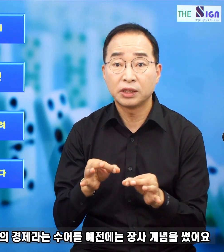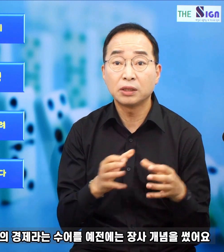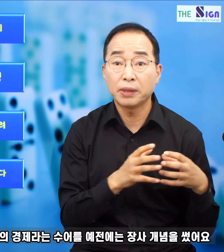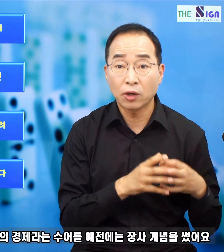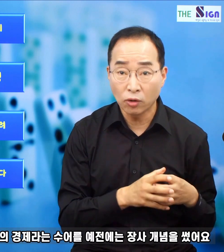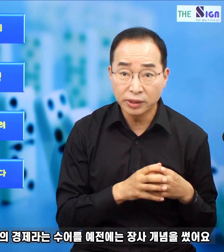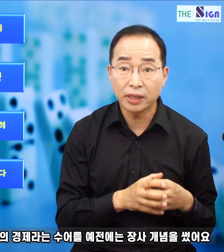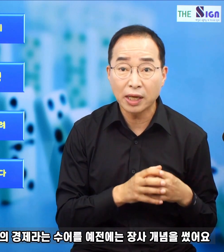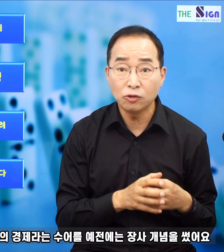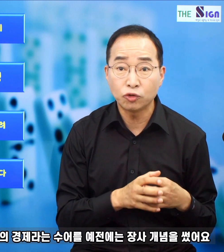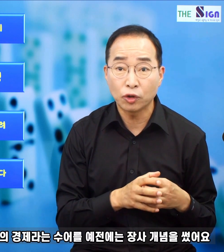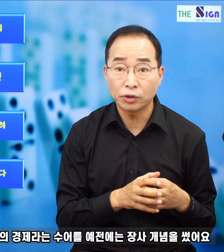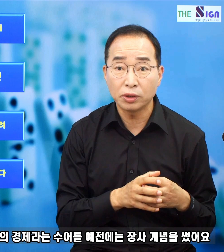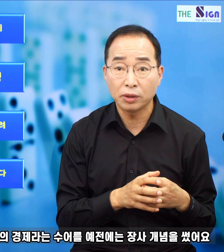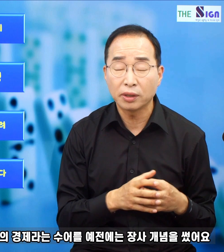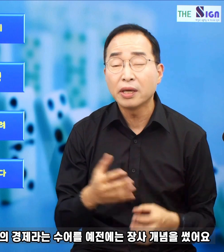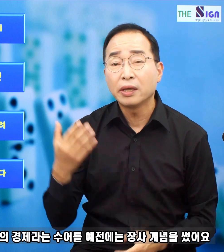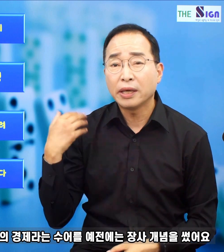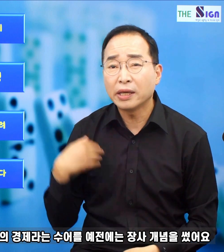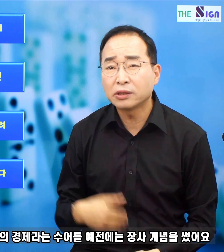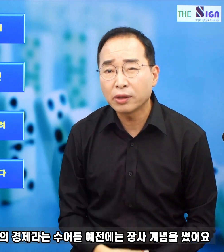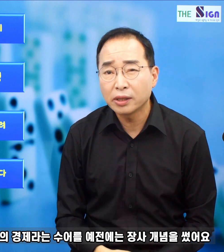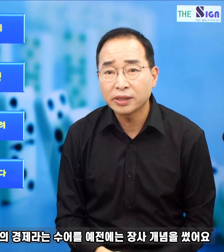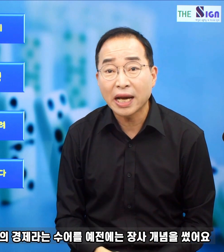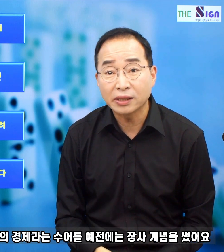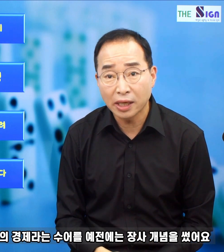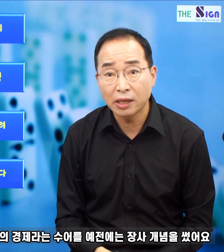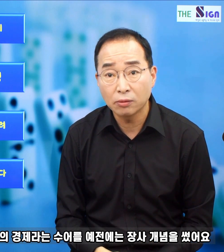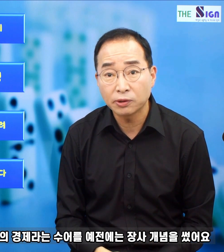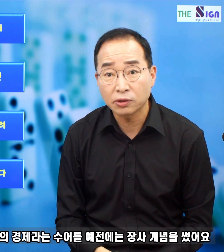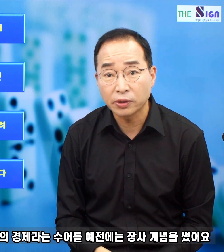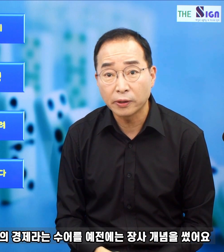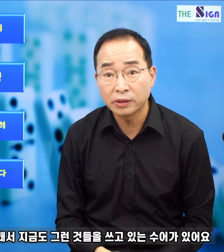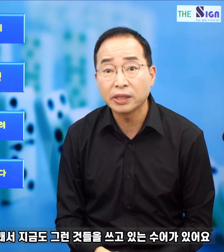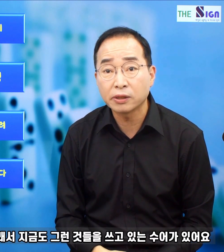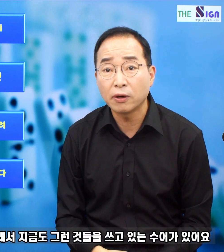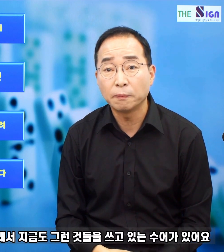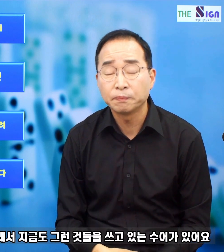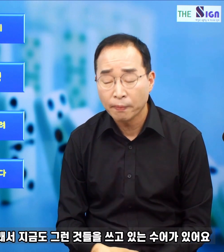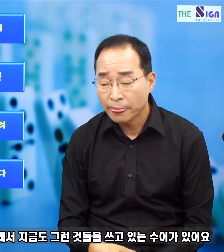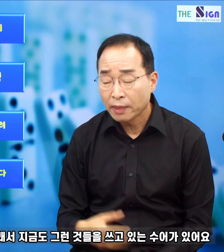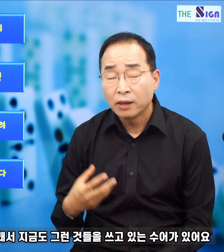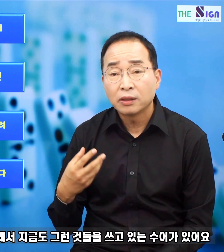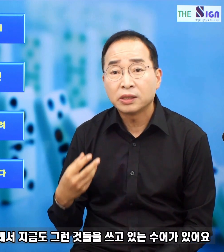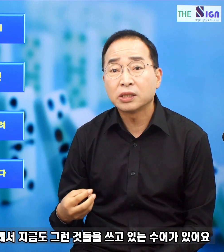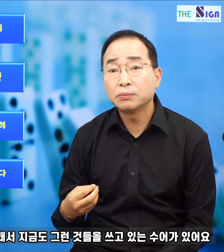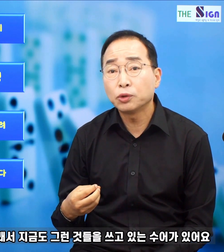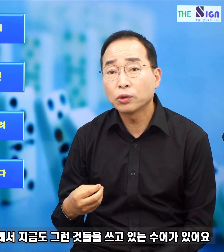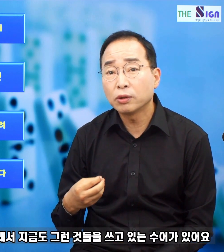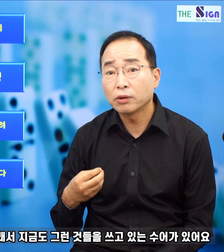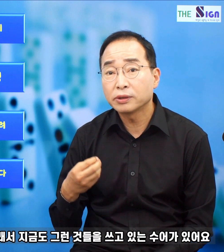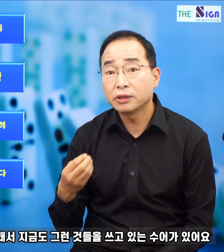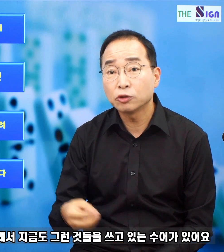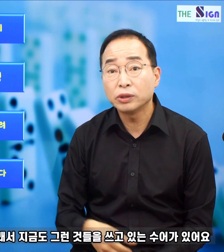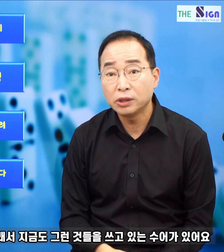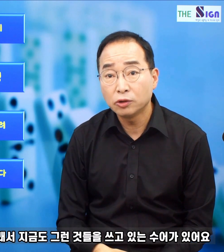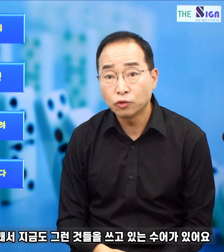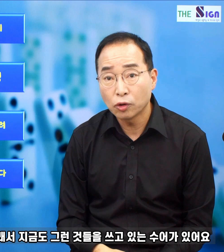지금의 경제라는 수어를 예전에는 장사 개념 썼어요. 그래서 지금도 그런 것들을 쓰고 있는 수어가